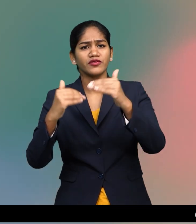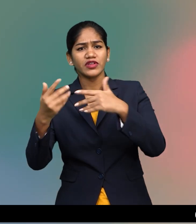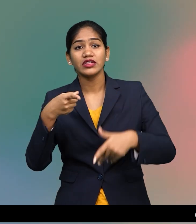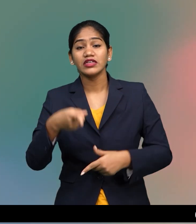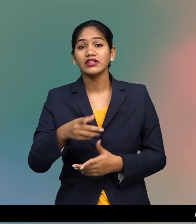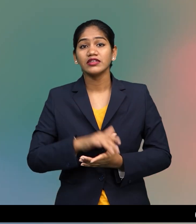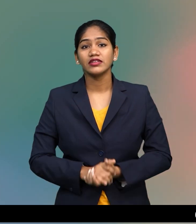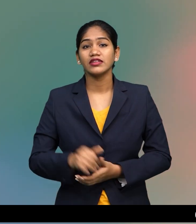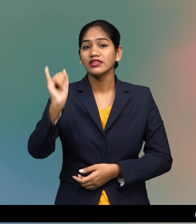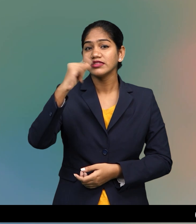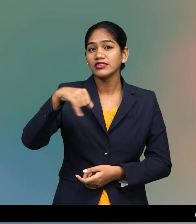6.4 లక్షల మంది